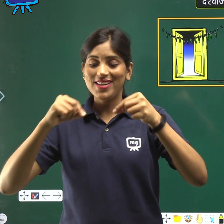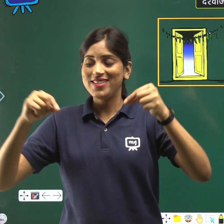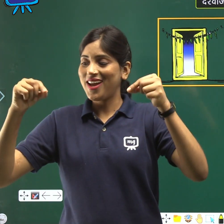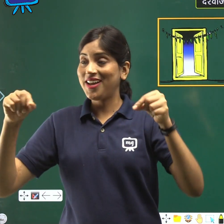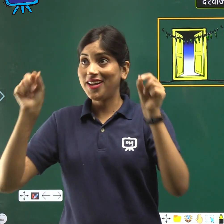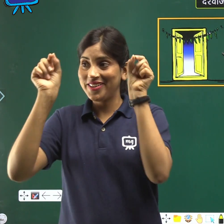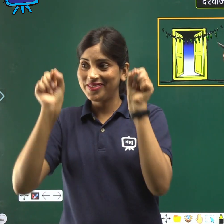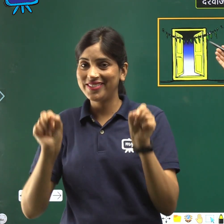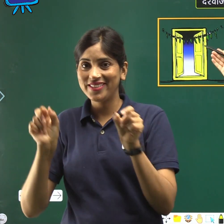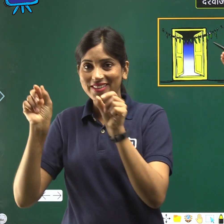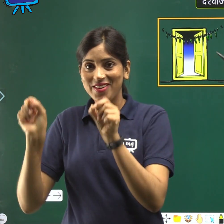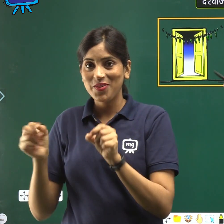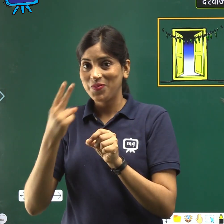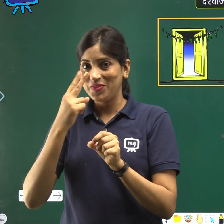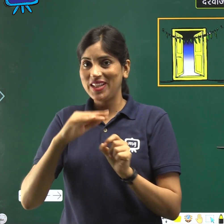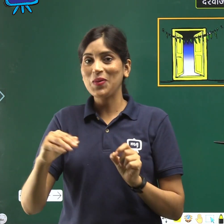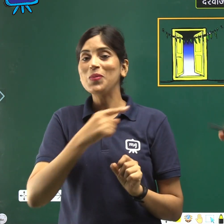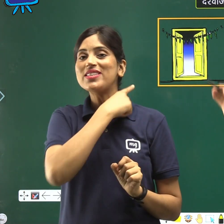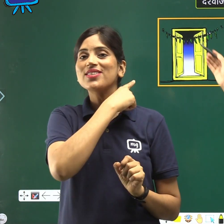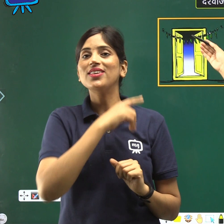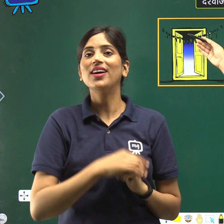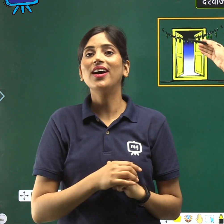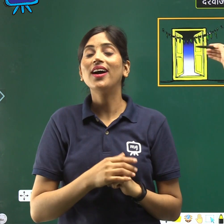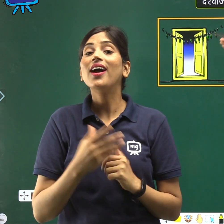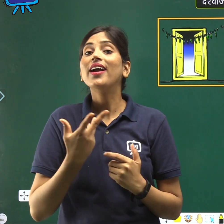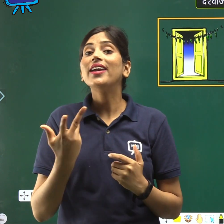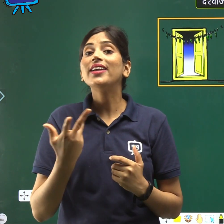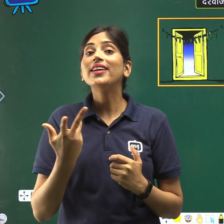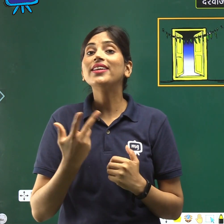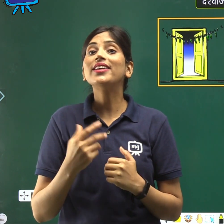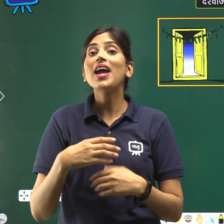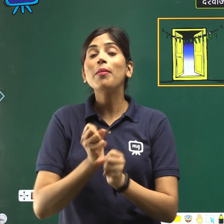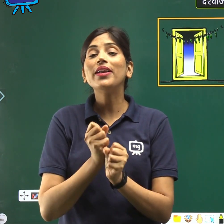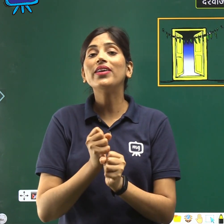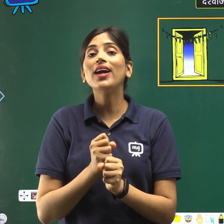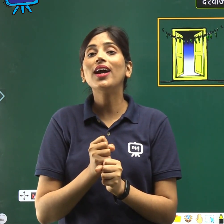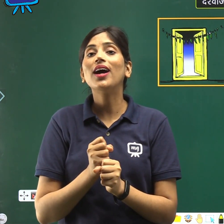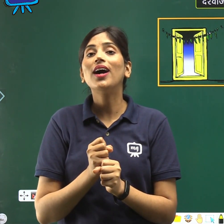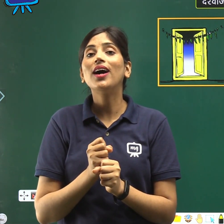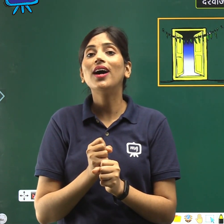सजाएं। देखो बच्चों, ये क्या बनाई हुई है?